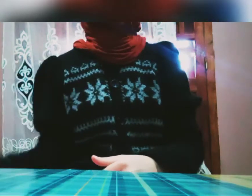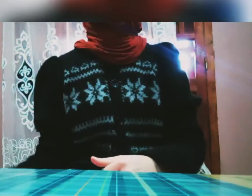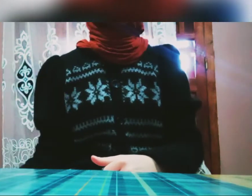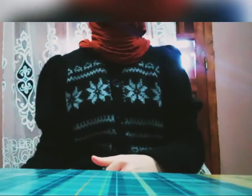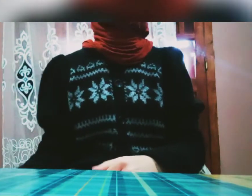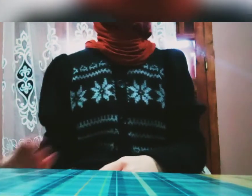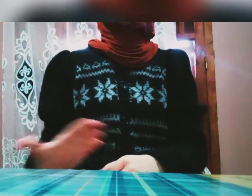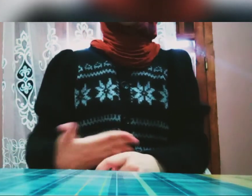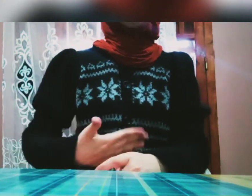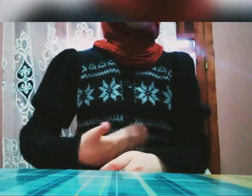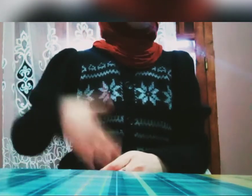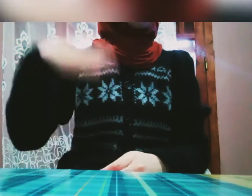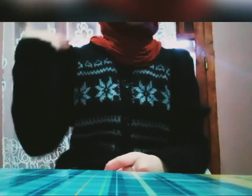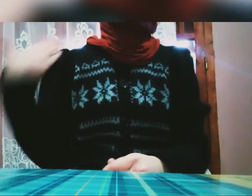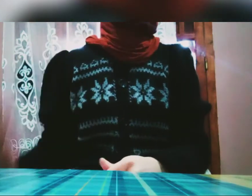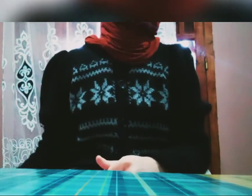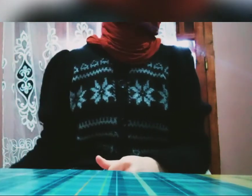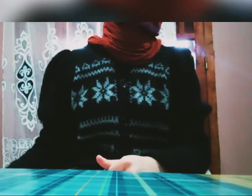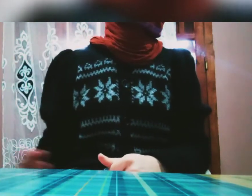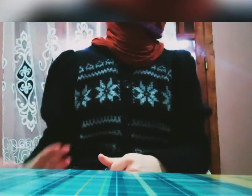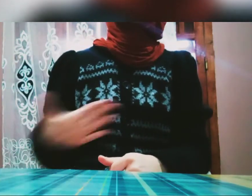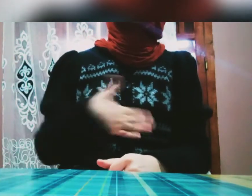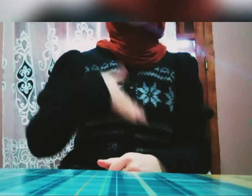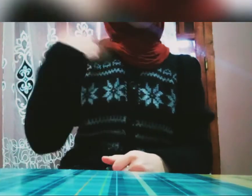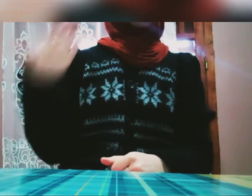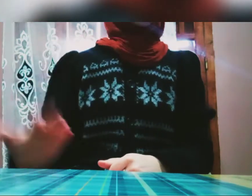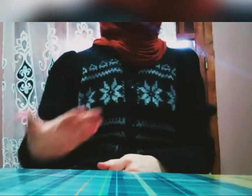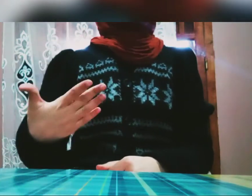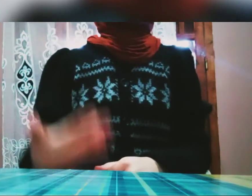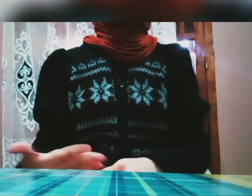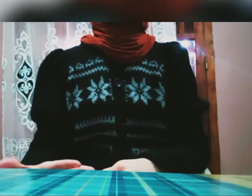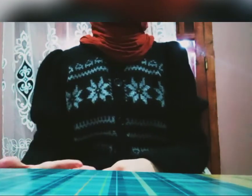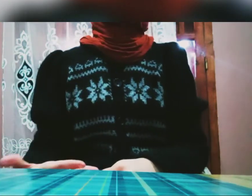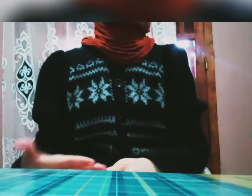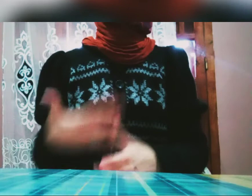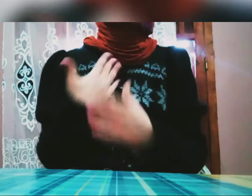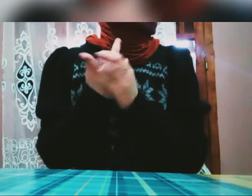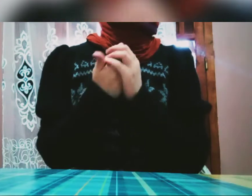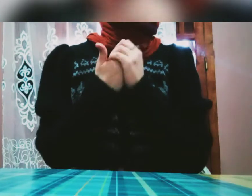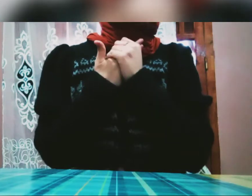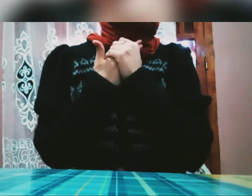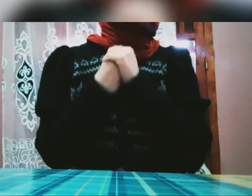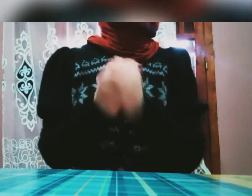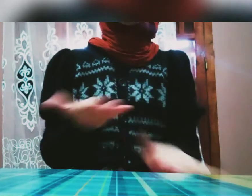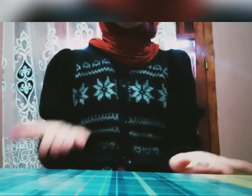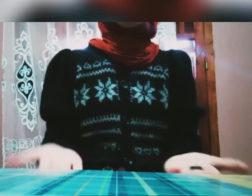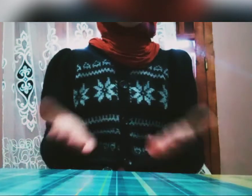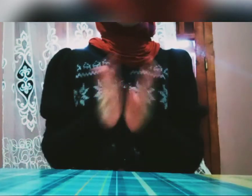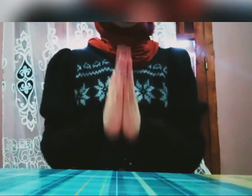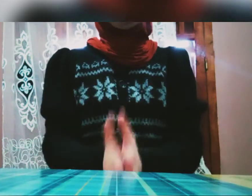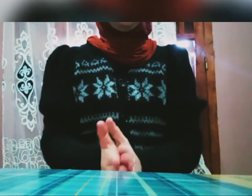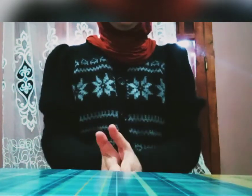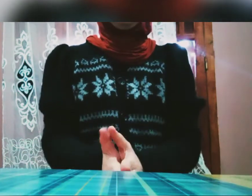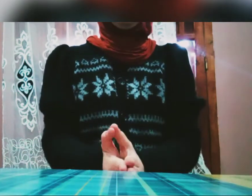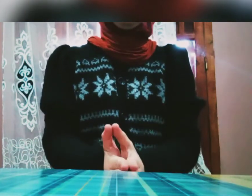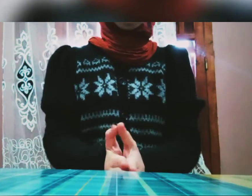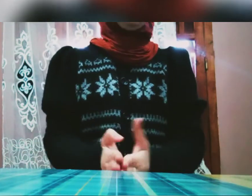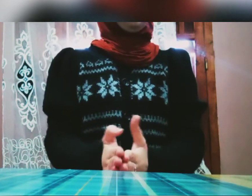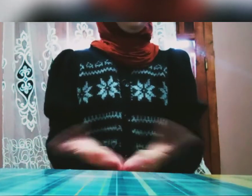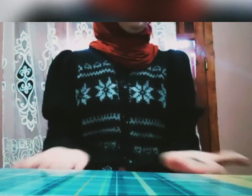تمشي عليه وتكون إنسان منظم ومع ربي مليح. قد ربي يبتليك أنك